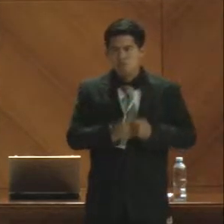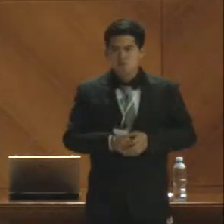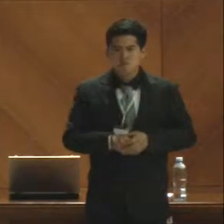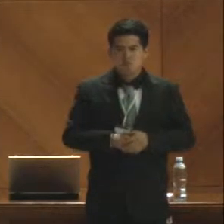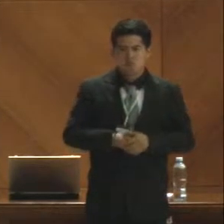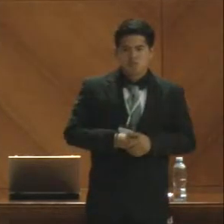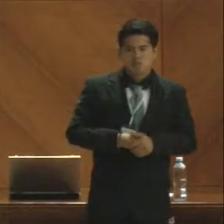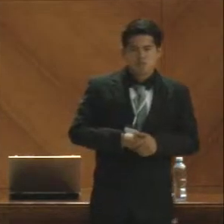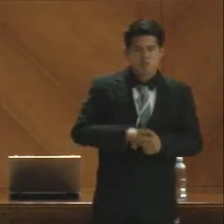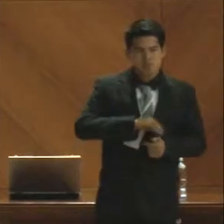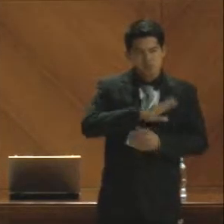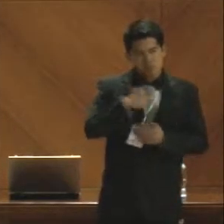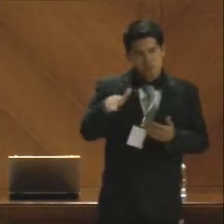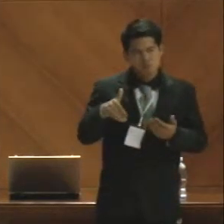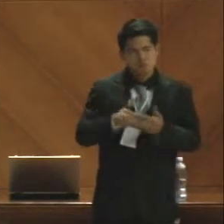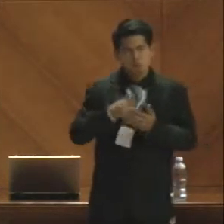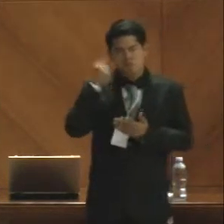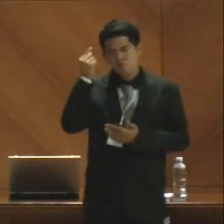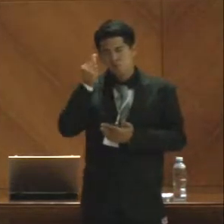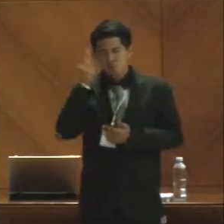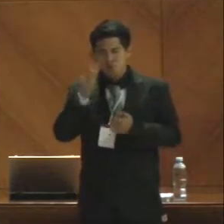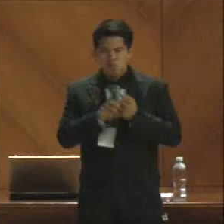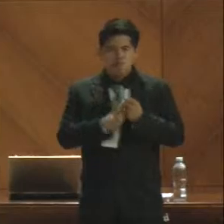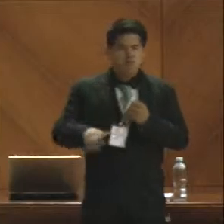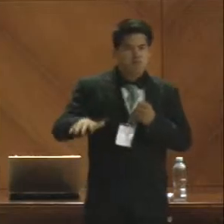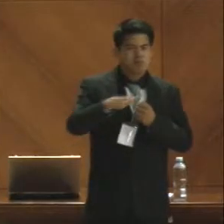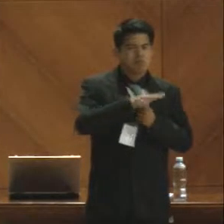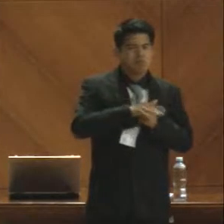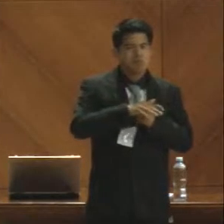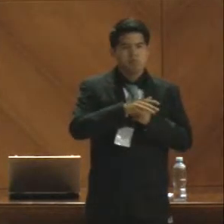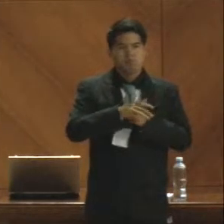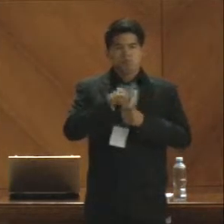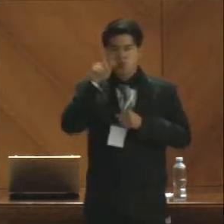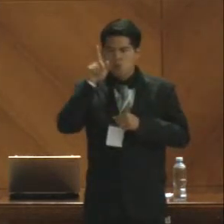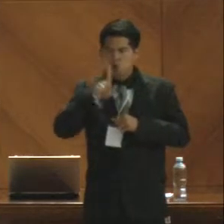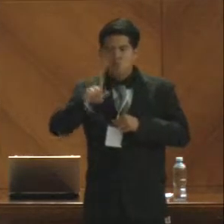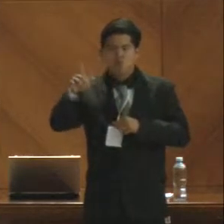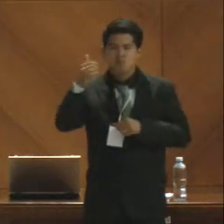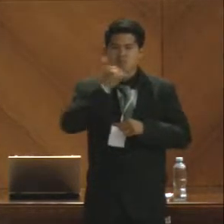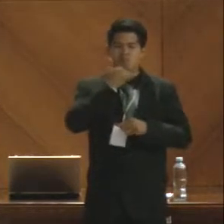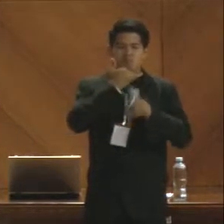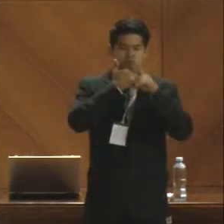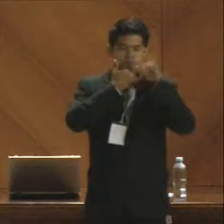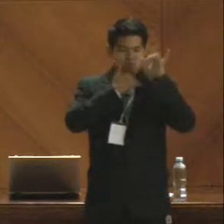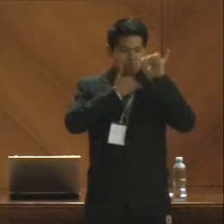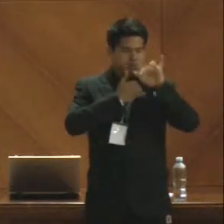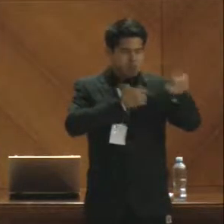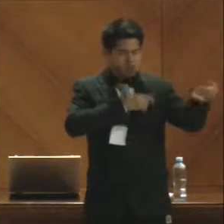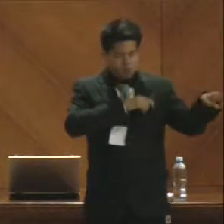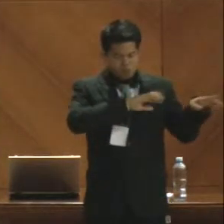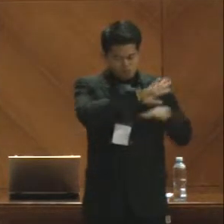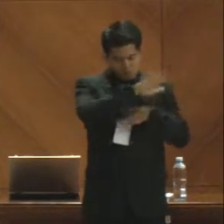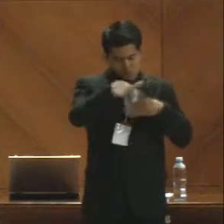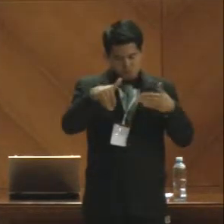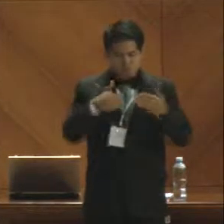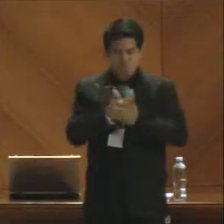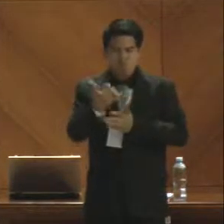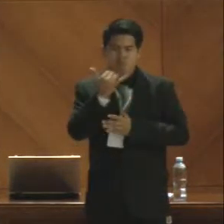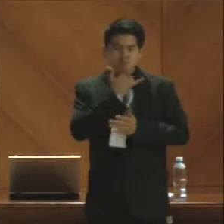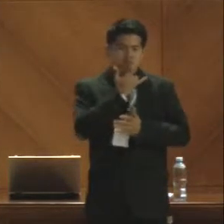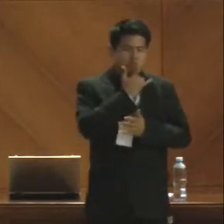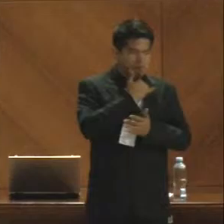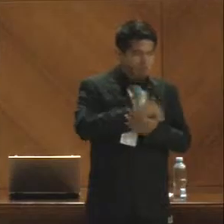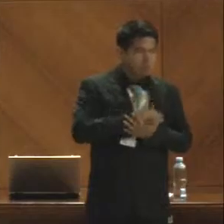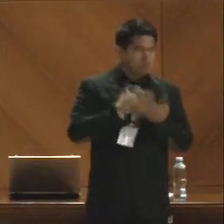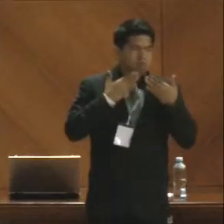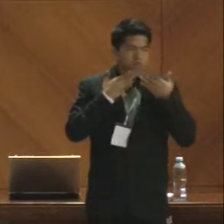para todo el gobierno. Y eso es, falla una vez, falla toditos. El Kipux debería ser más descentralizado. Las buenas noticias es que